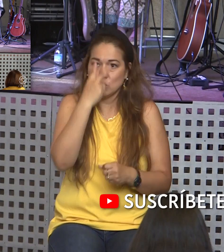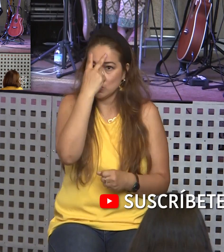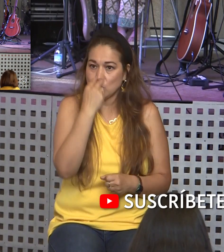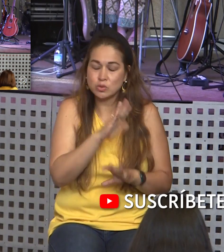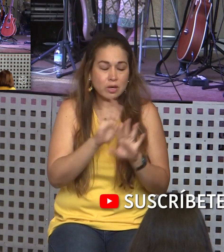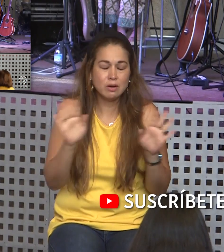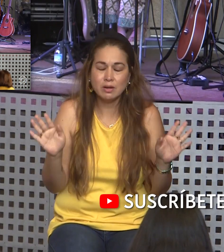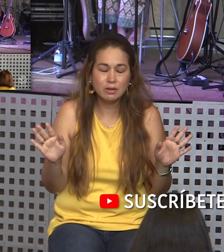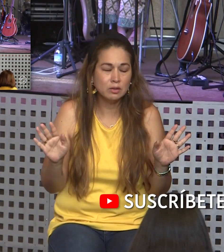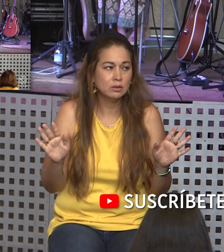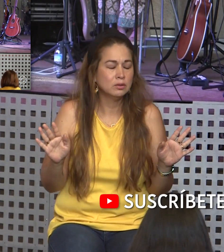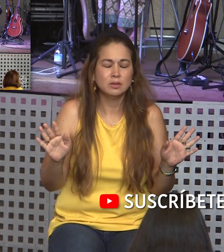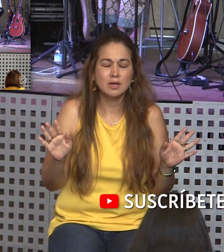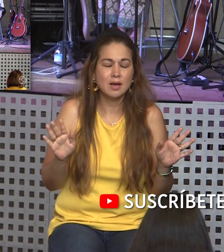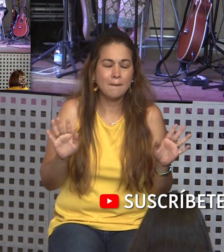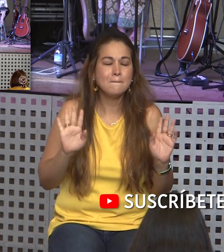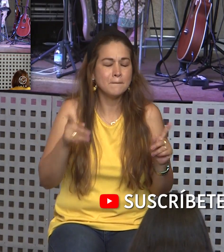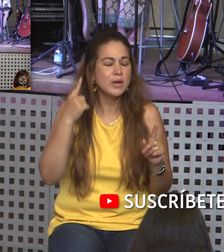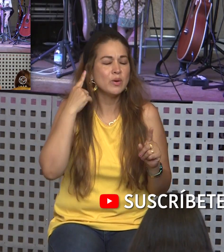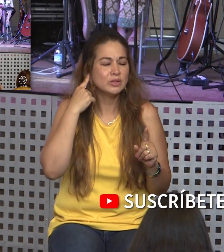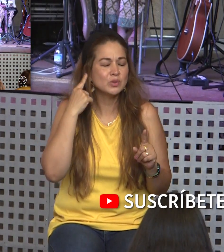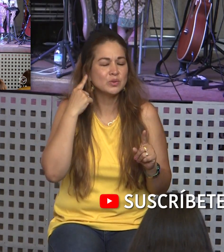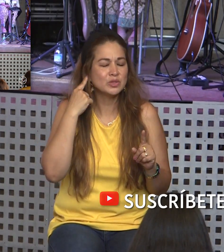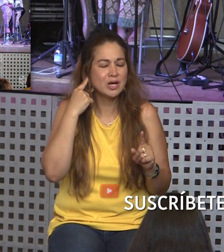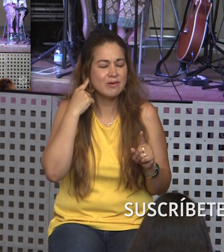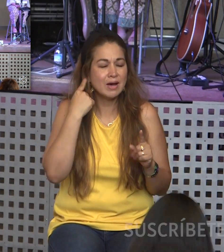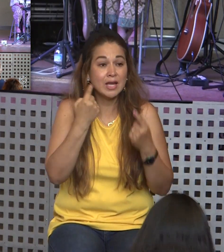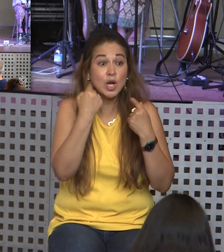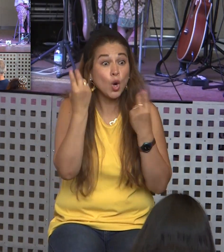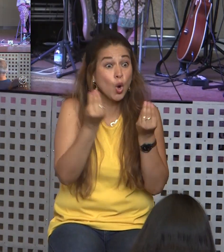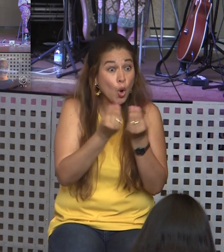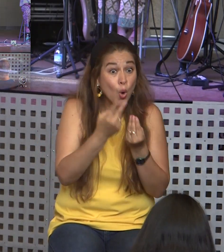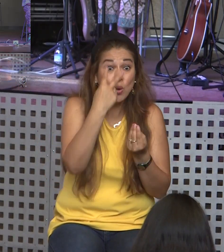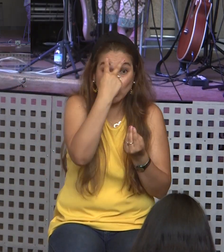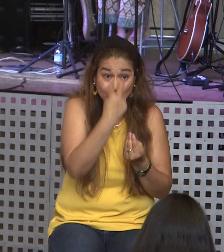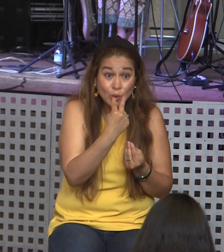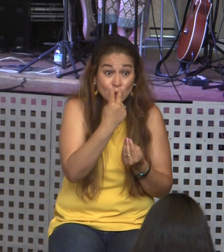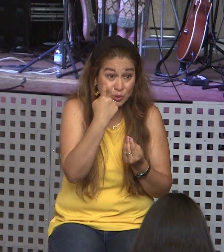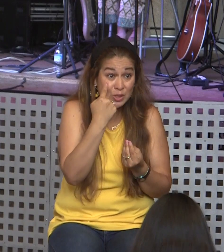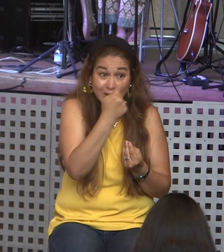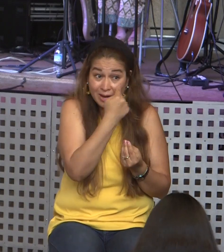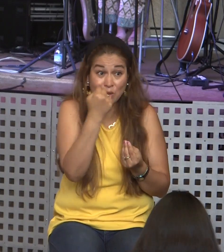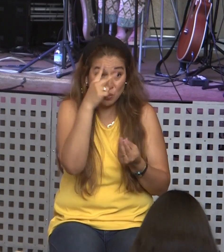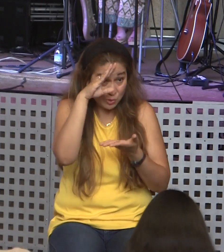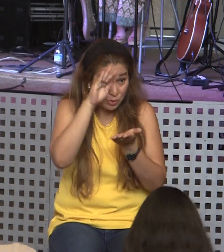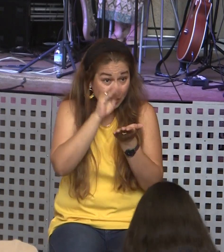obras, por nuestra situación. Ponte de pie.